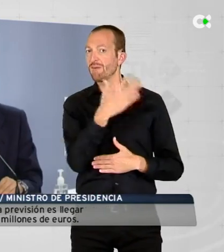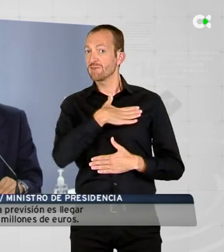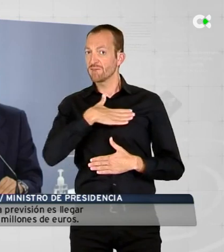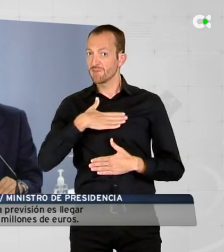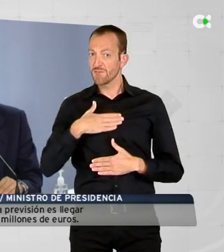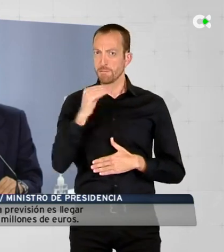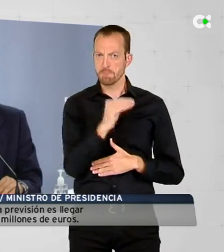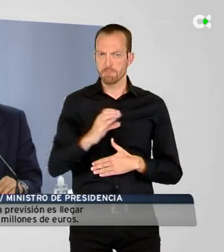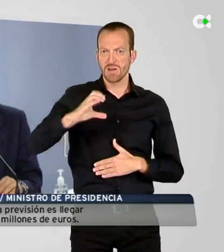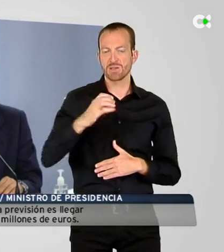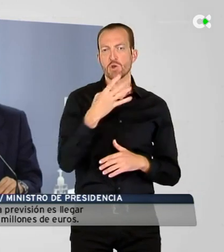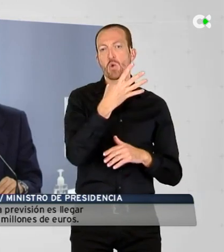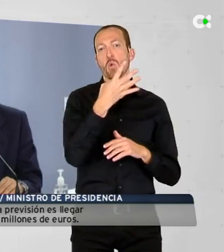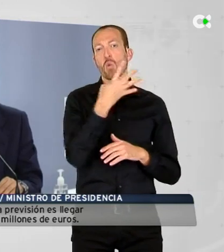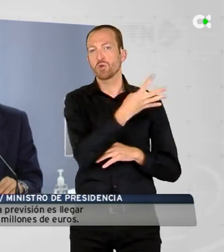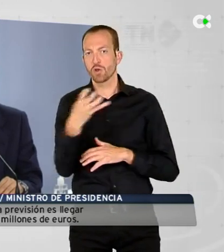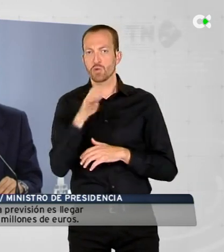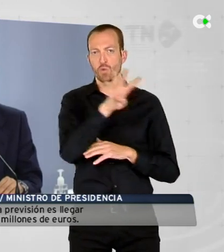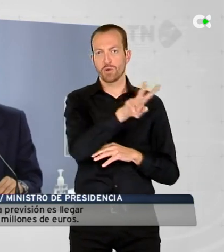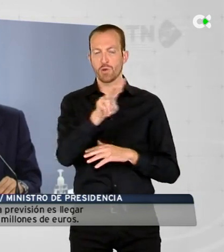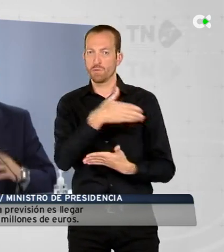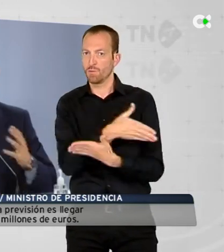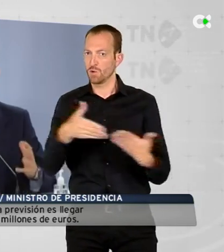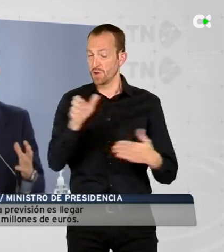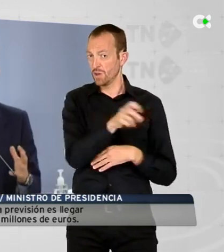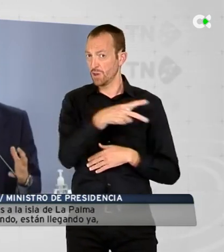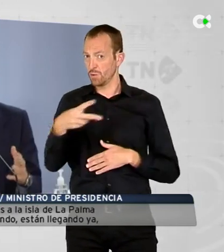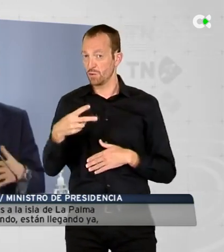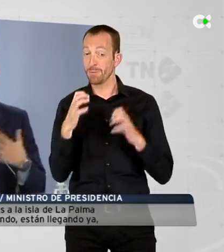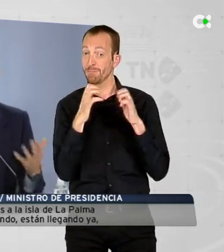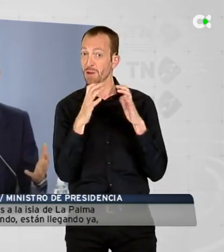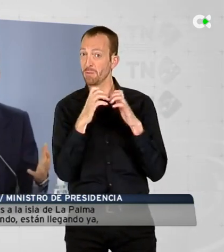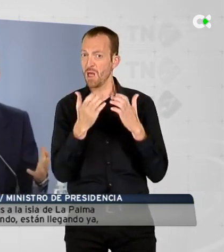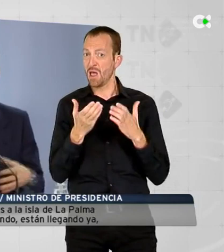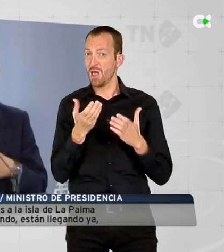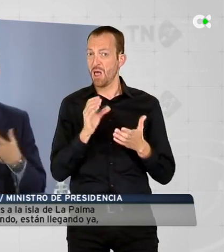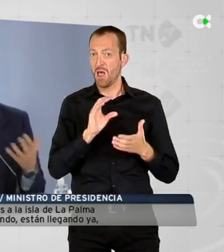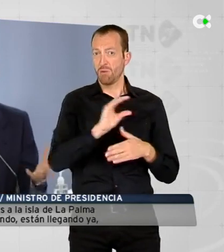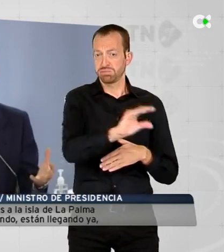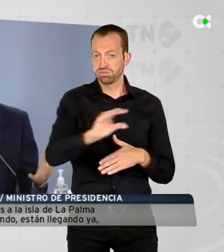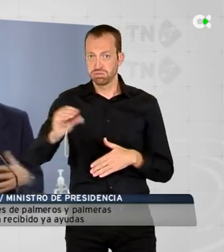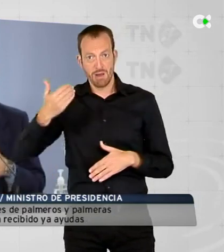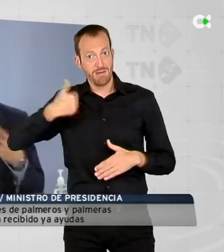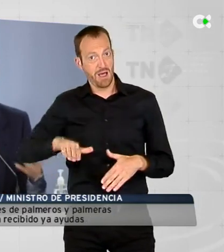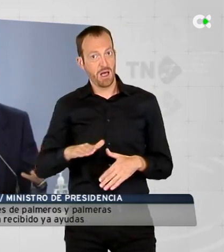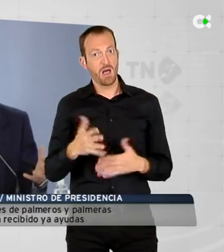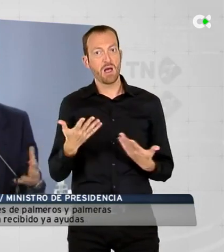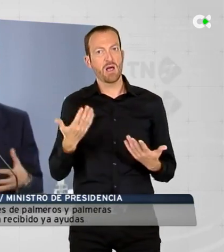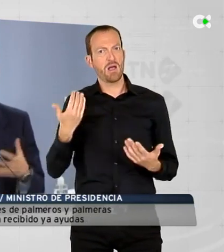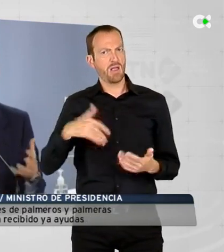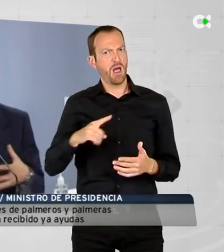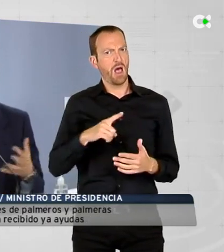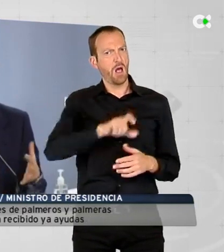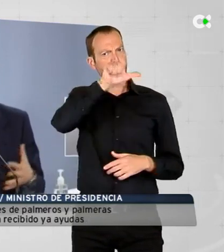llegar a 442 millones de euros. Las ayudas a la isla de La Palma están llegando, están llegando ya. Hay centenares